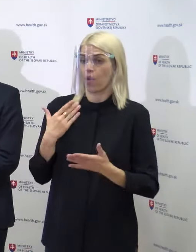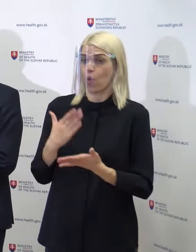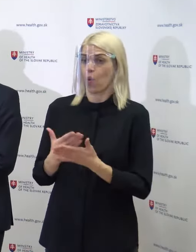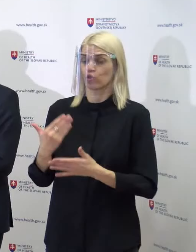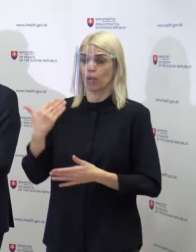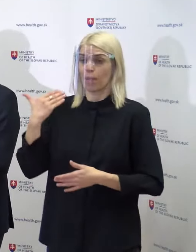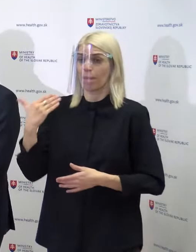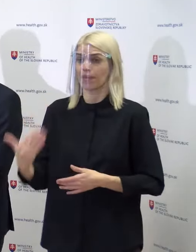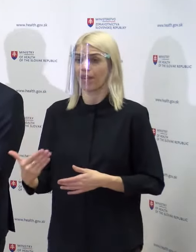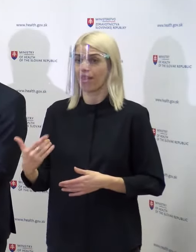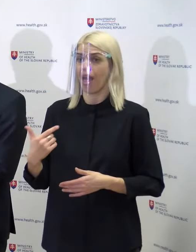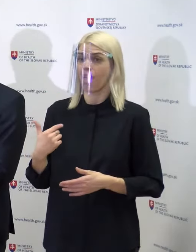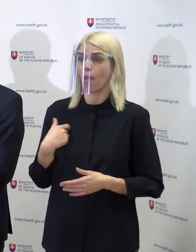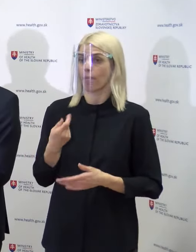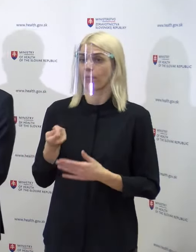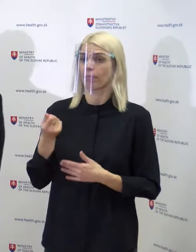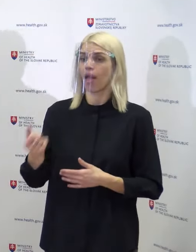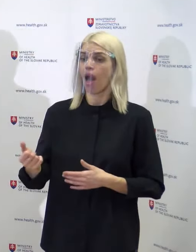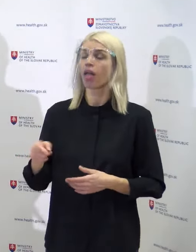stavujú rovnaké parity.